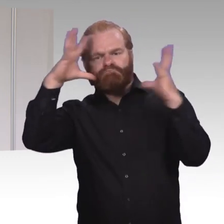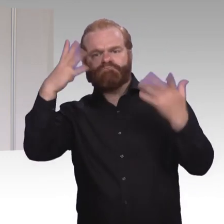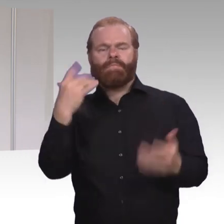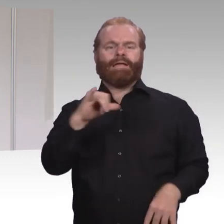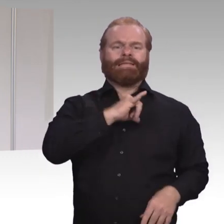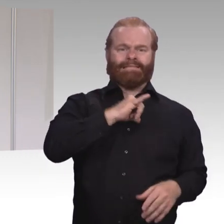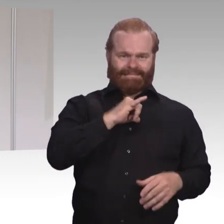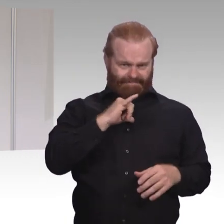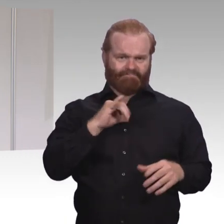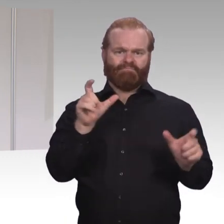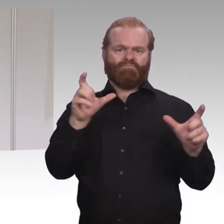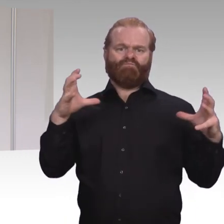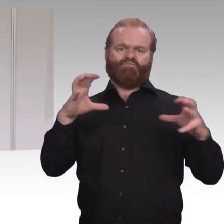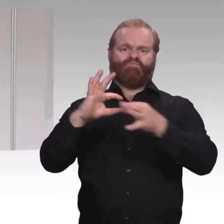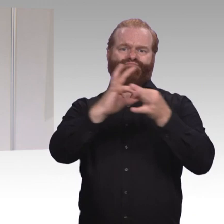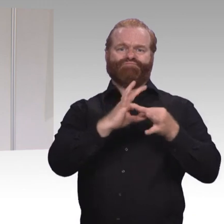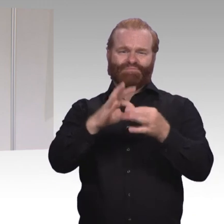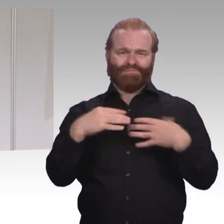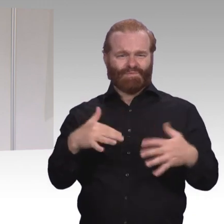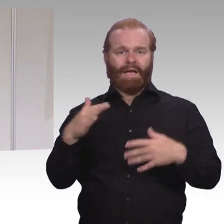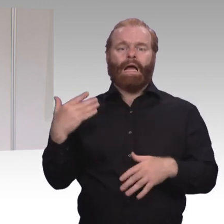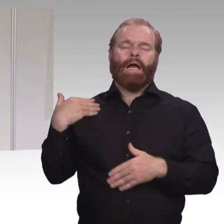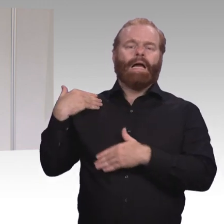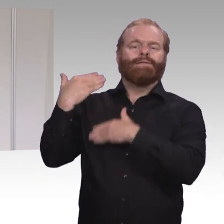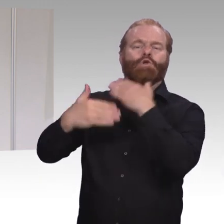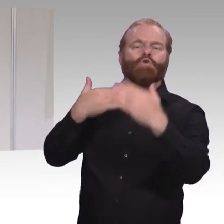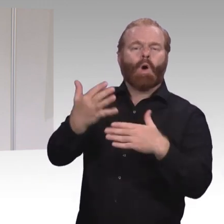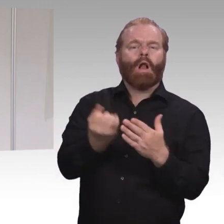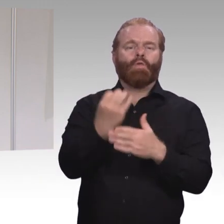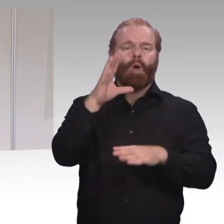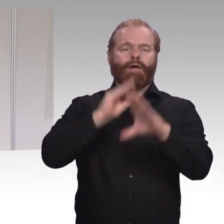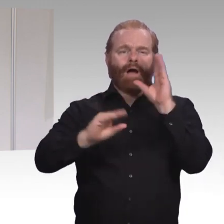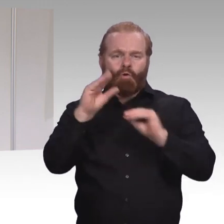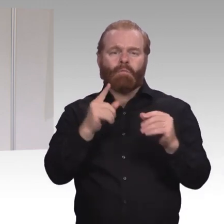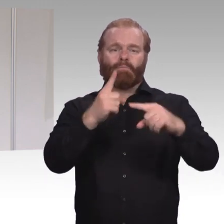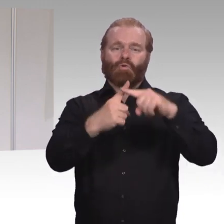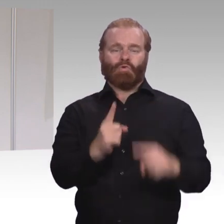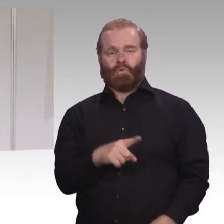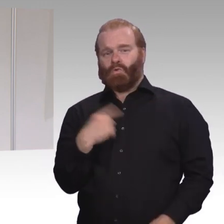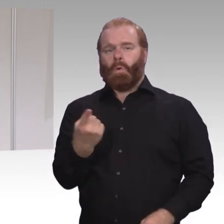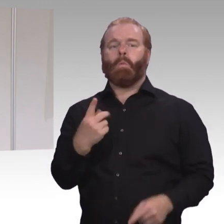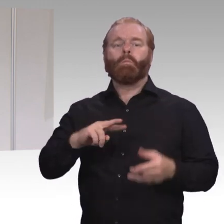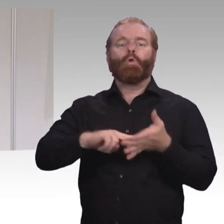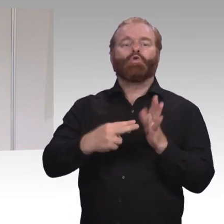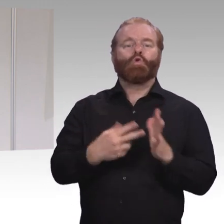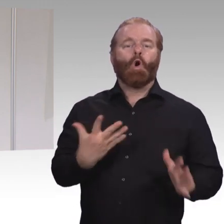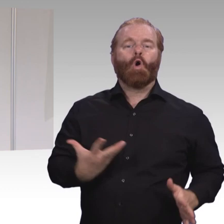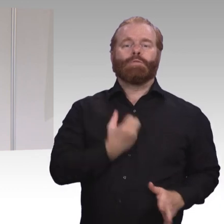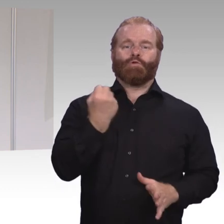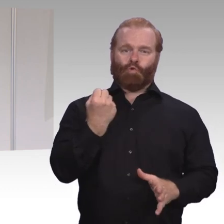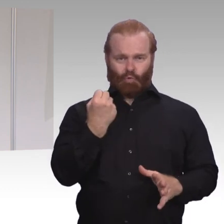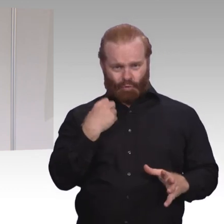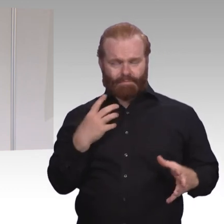den autoritären Kräften, die uns und die internationale Ordnung herausfordern. Meine sehr geehrten Damen und